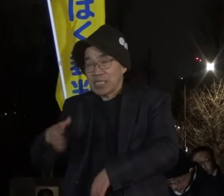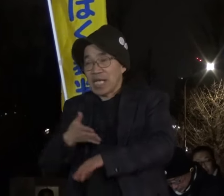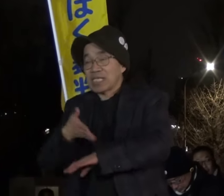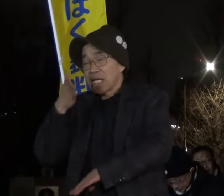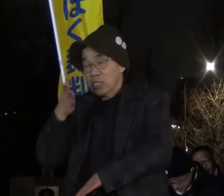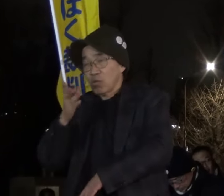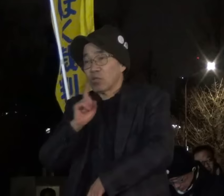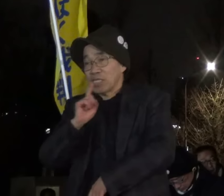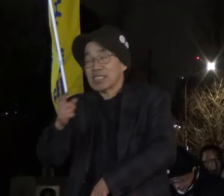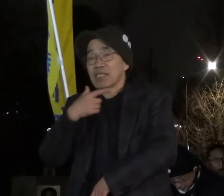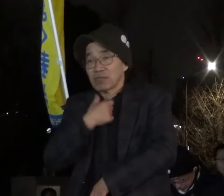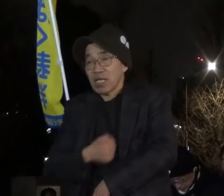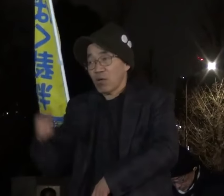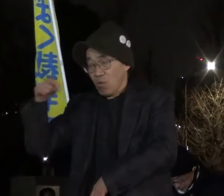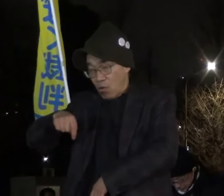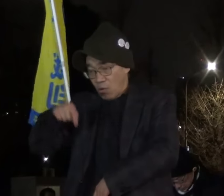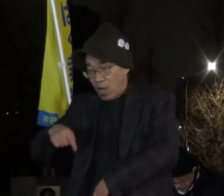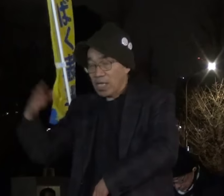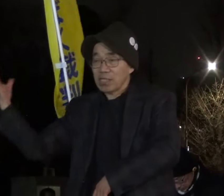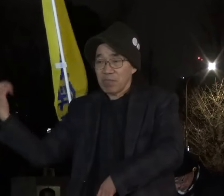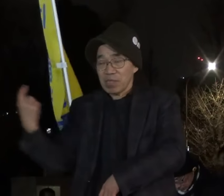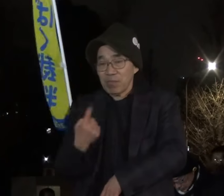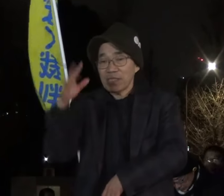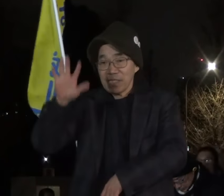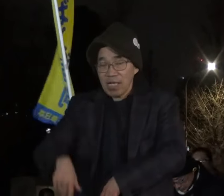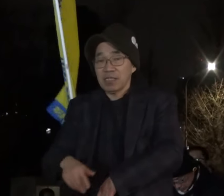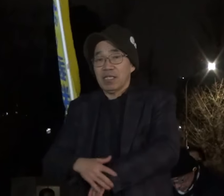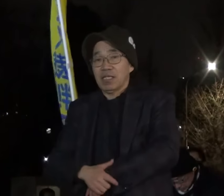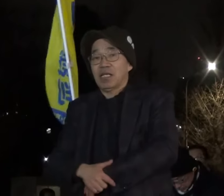来ました。どうもありがとうございます。